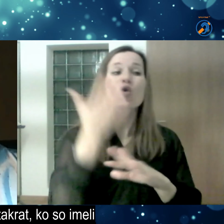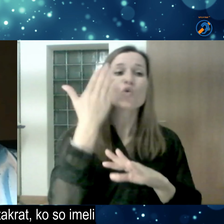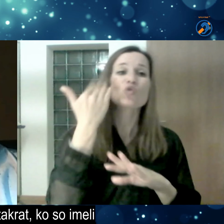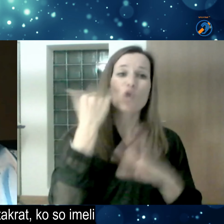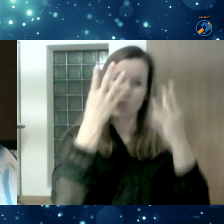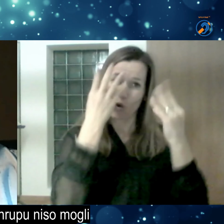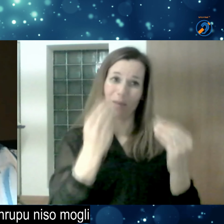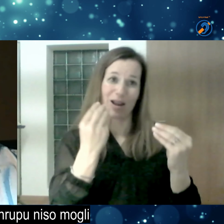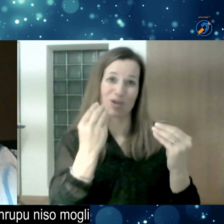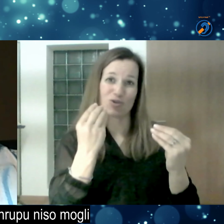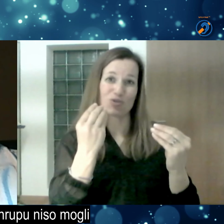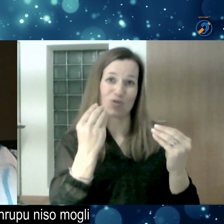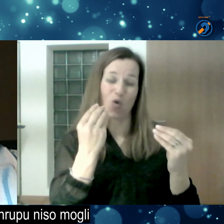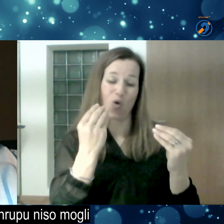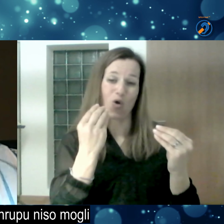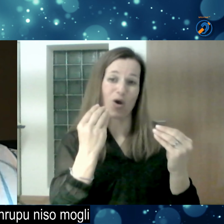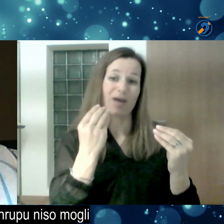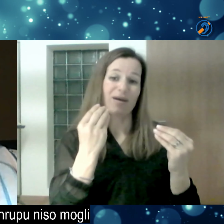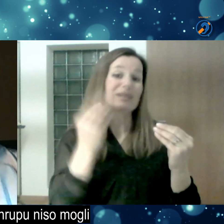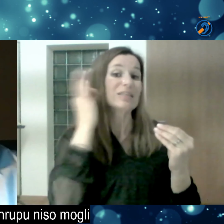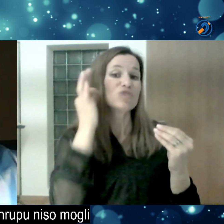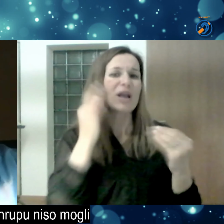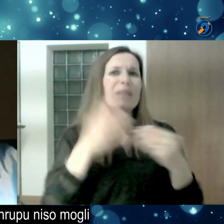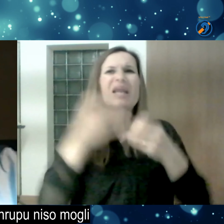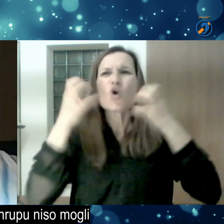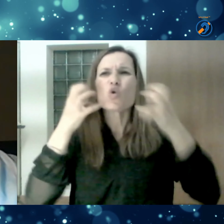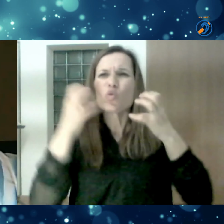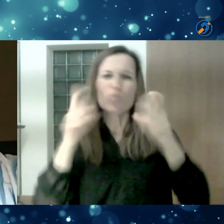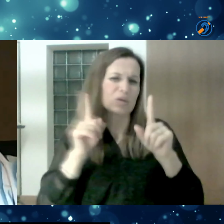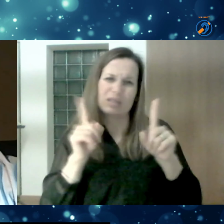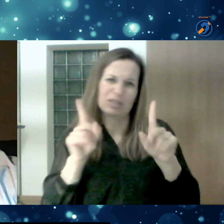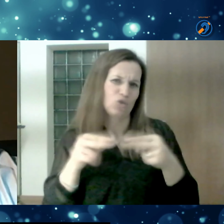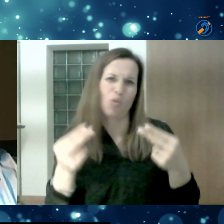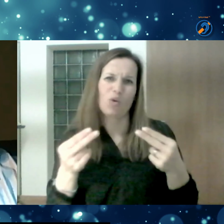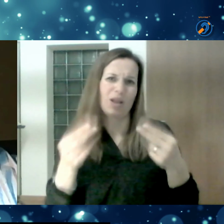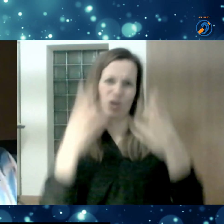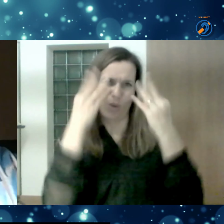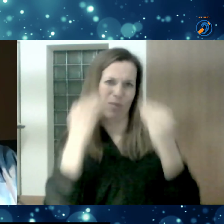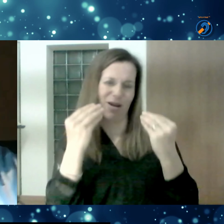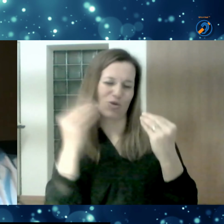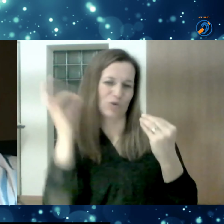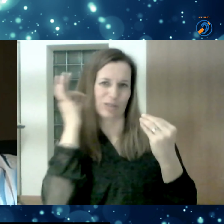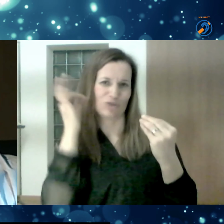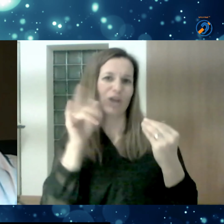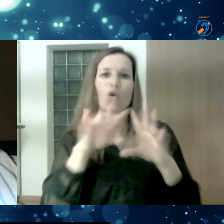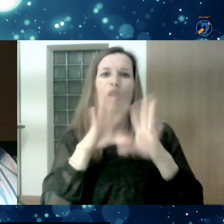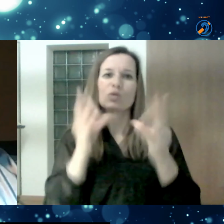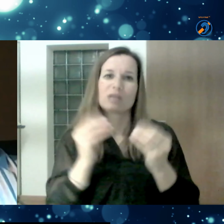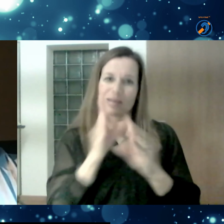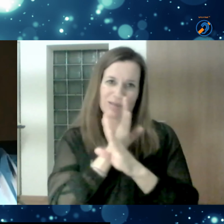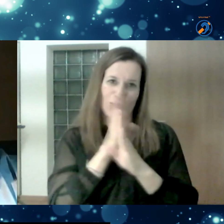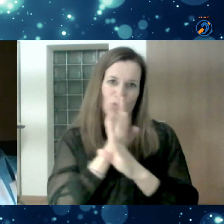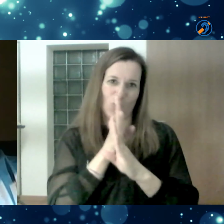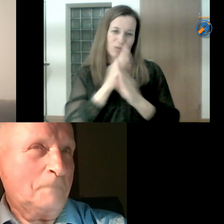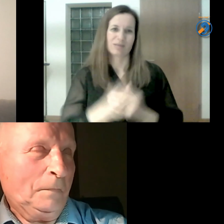v mladosti pri takem hrupu niso mogli normalno pogovarjati. V tem je vsa skrivnost te